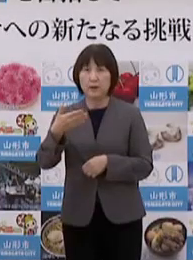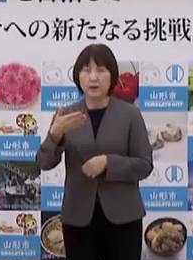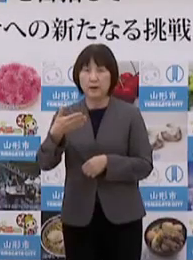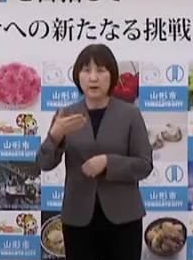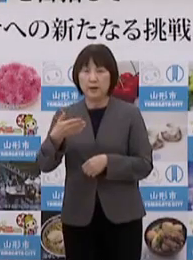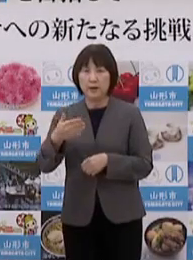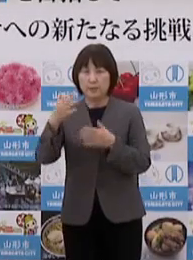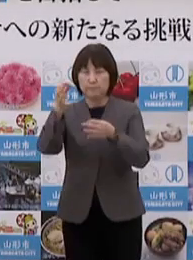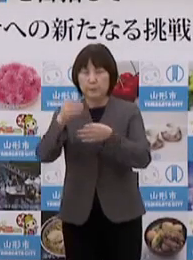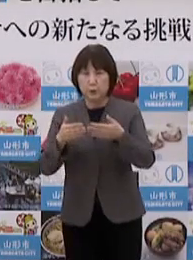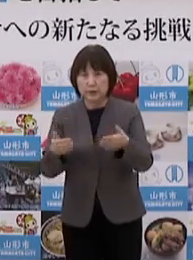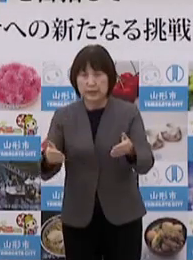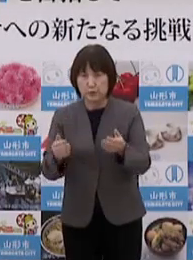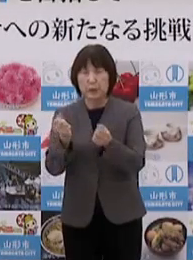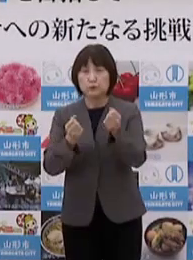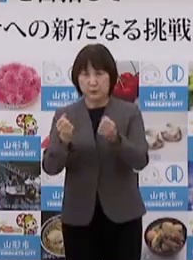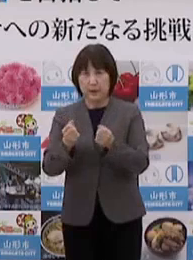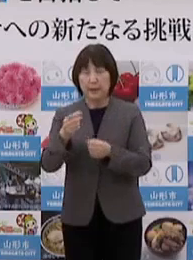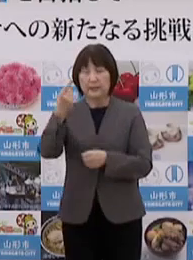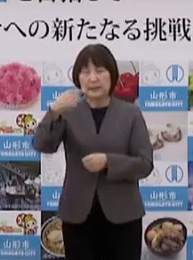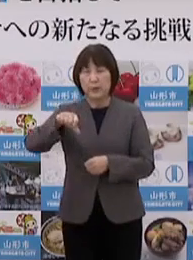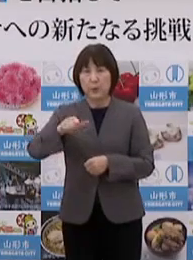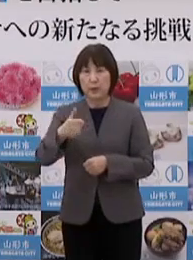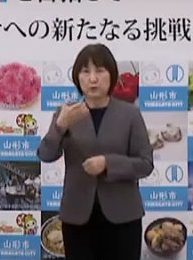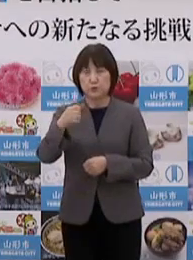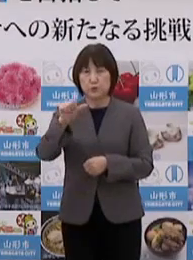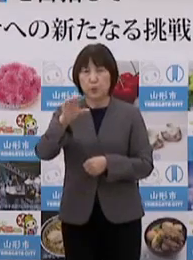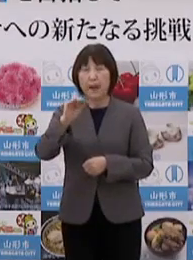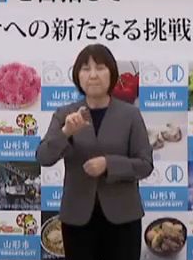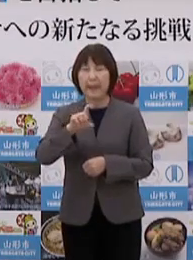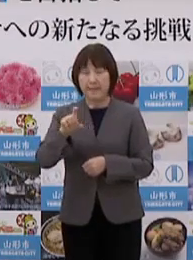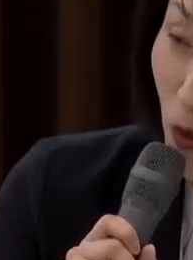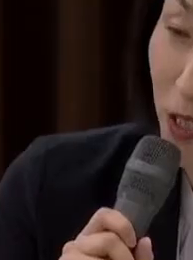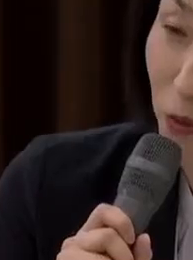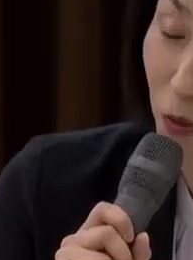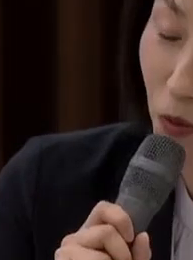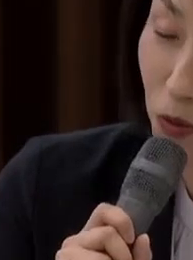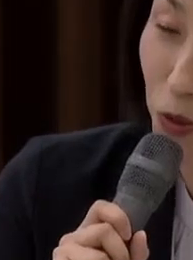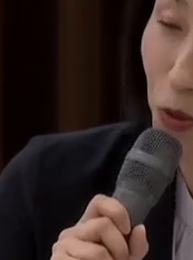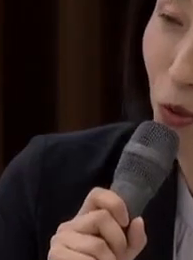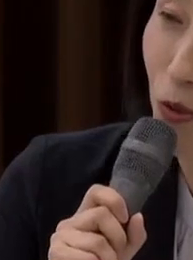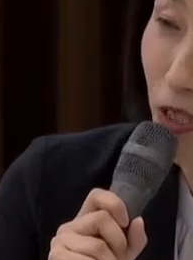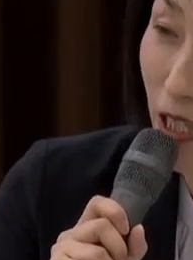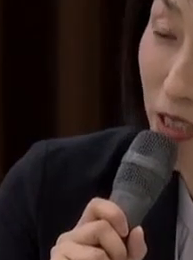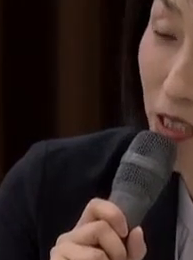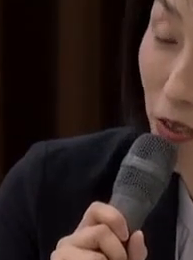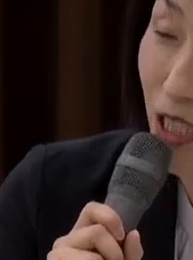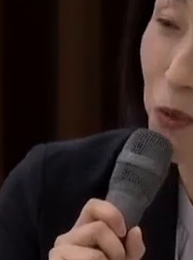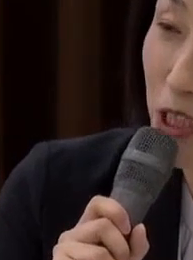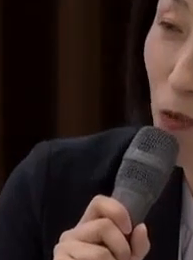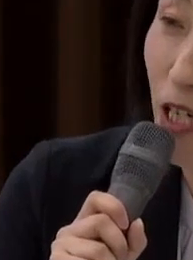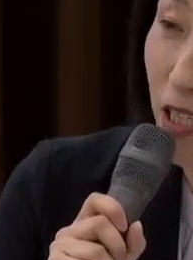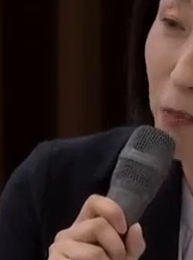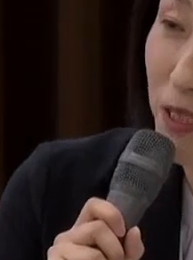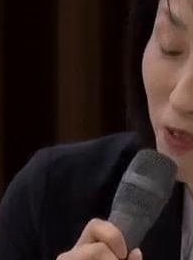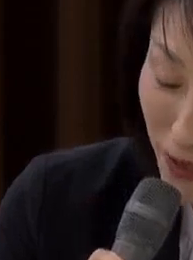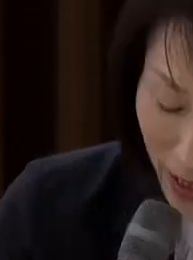上限10時間以内であれば労要件に関わらず時間単位で保育施設を利用